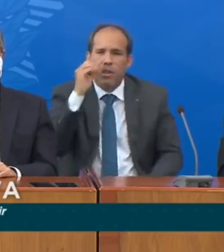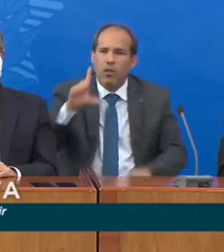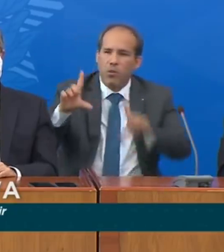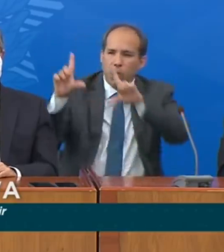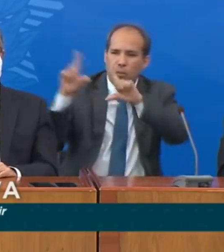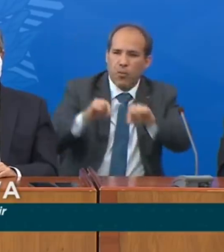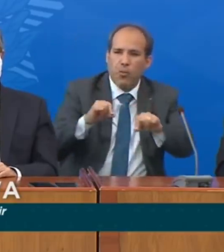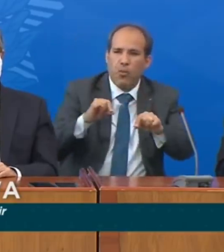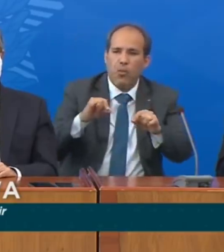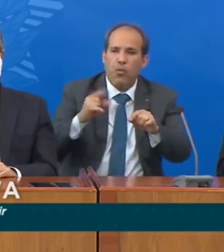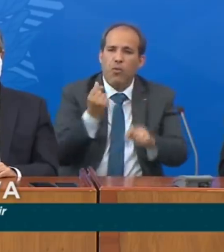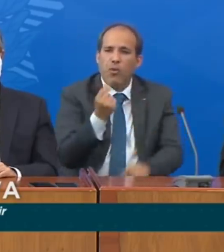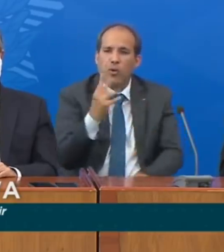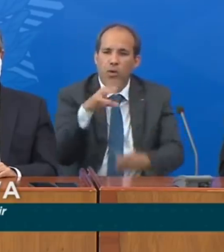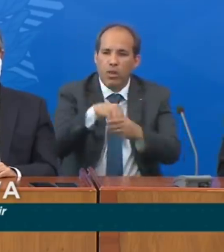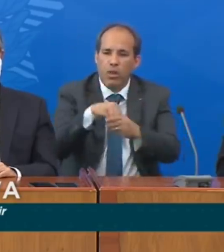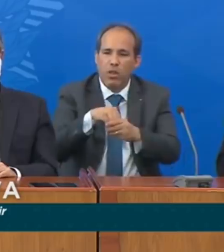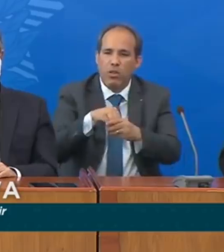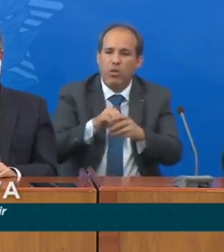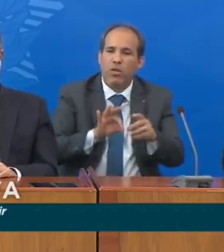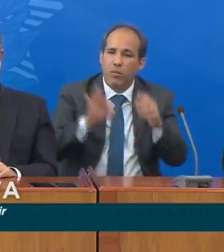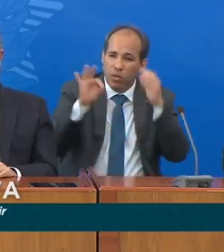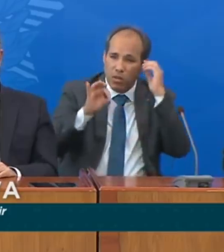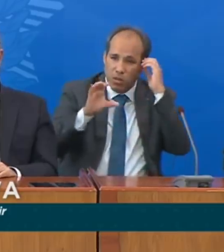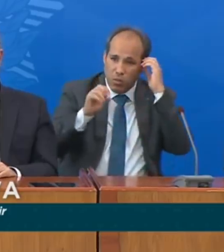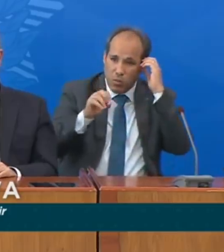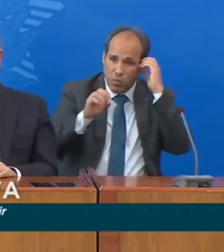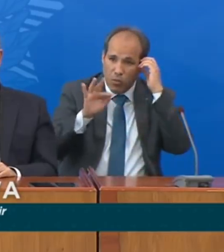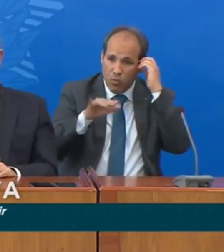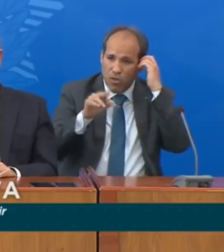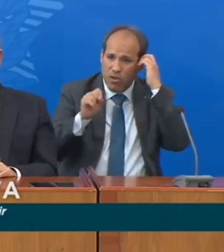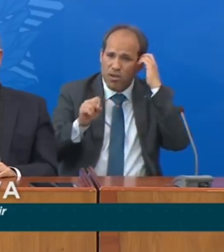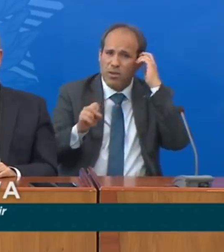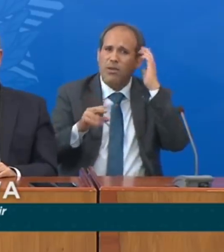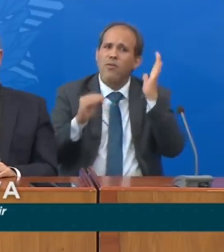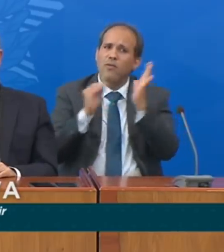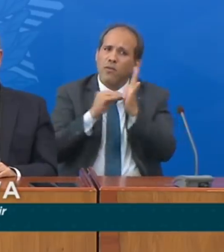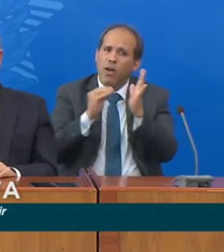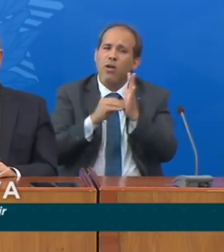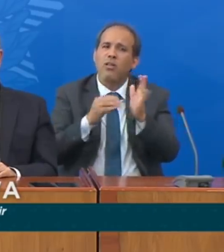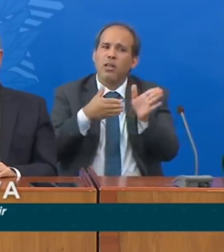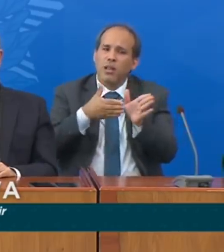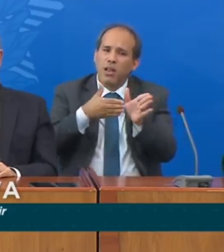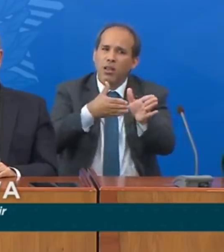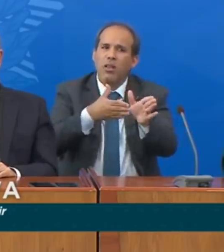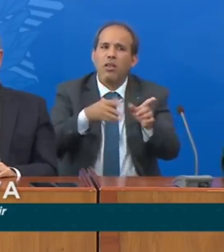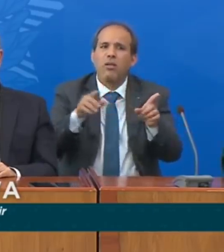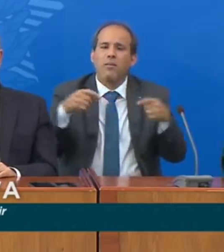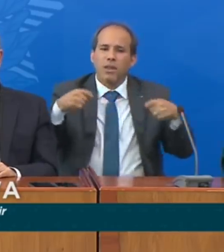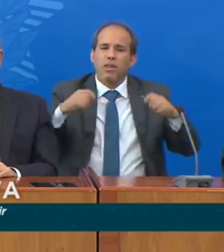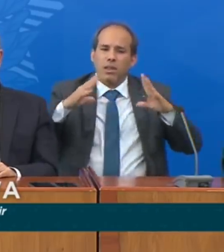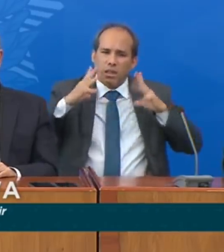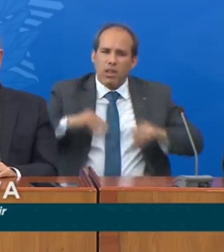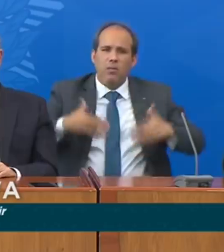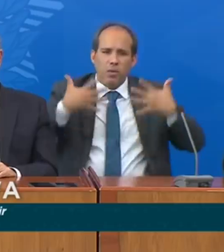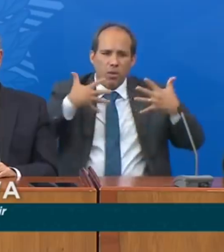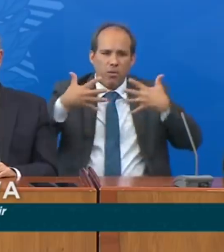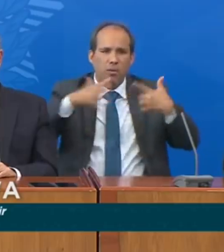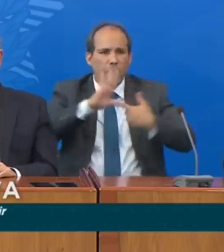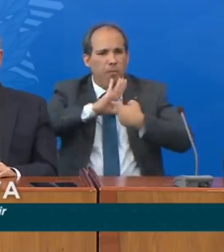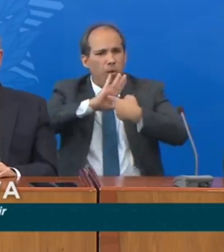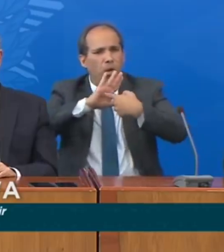valor do nosso PIS/COFINS. É uma concorrência leal, transparente, que acredito que